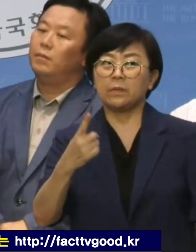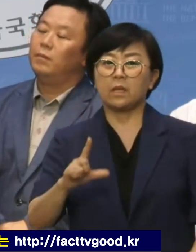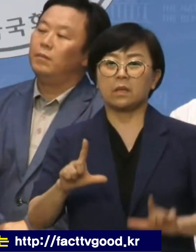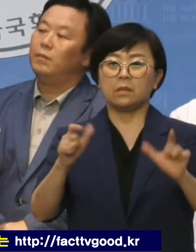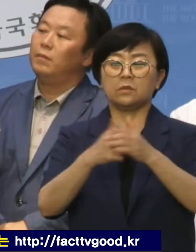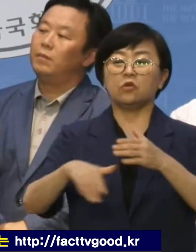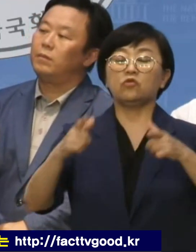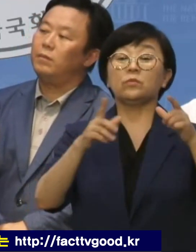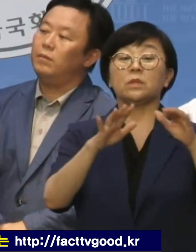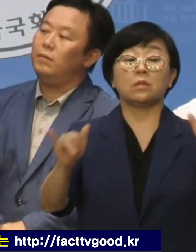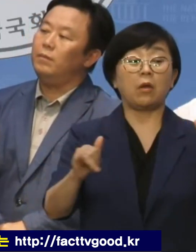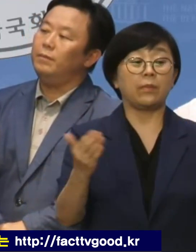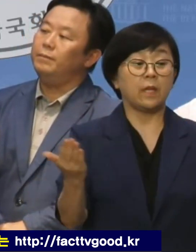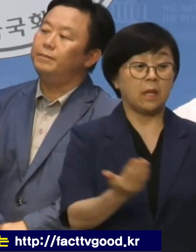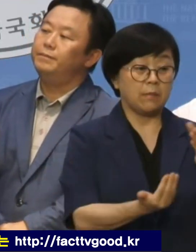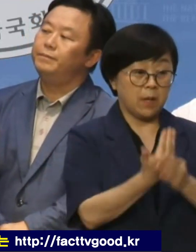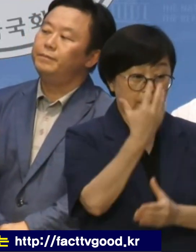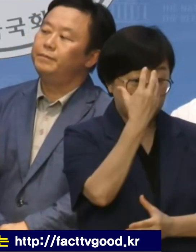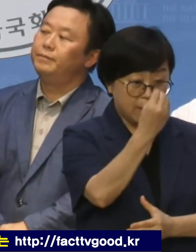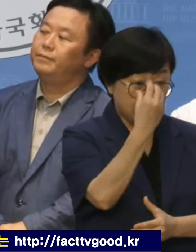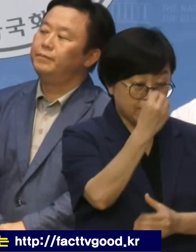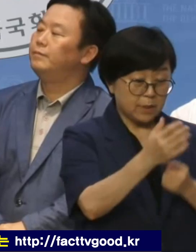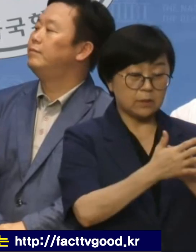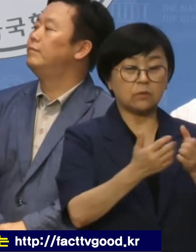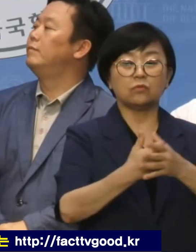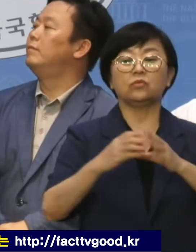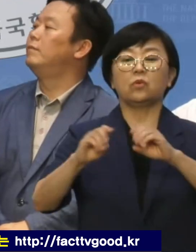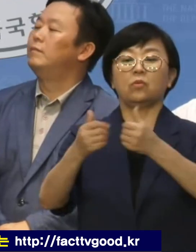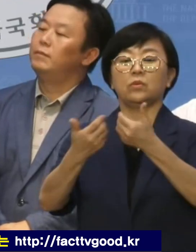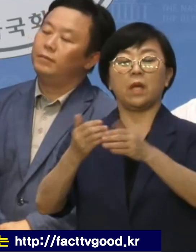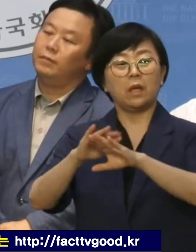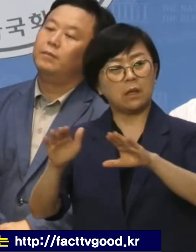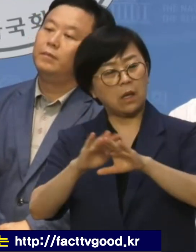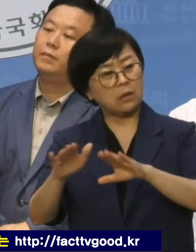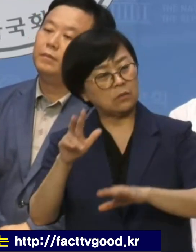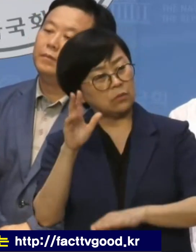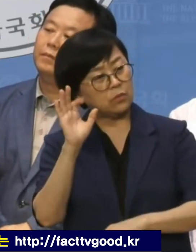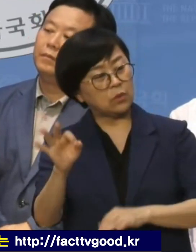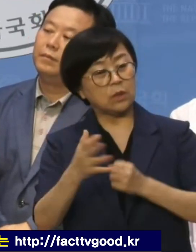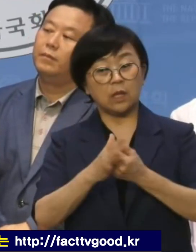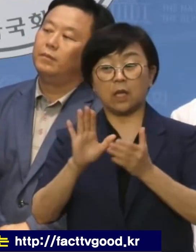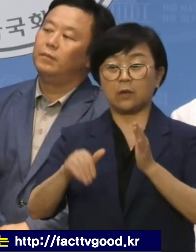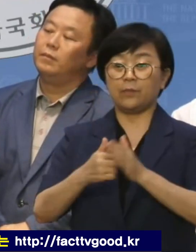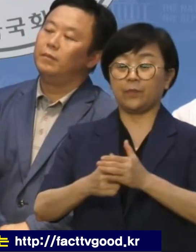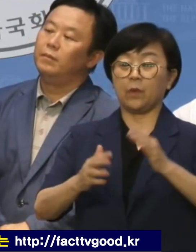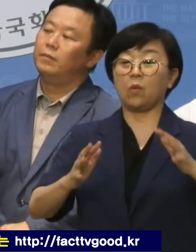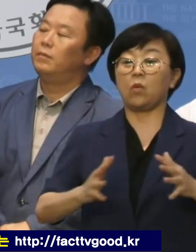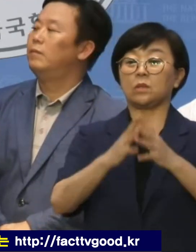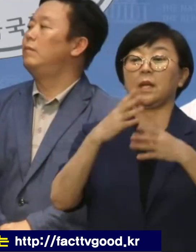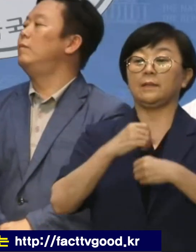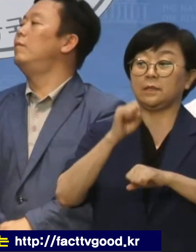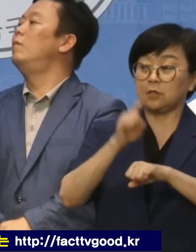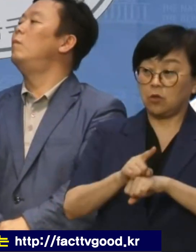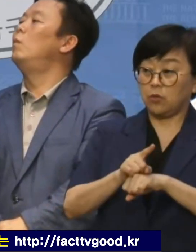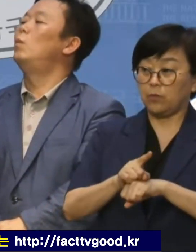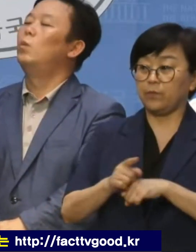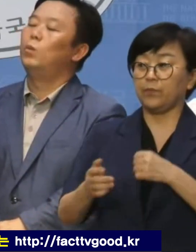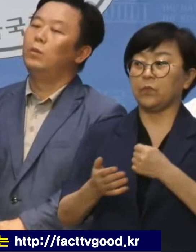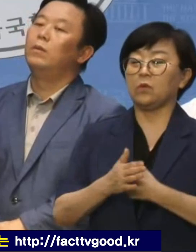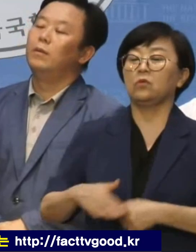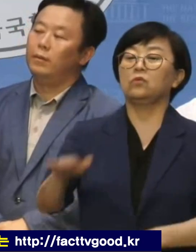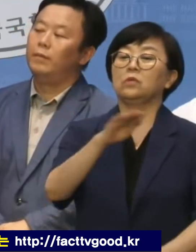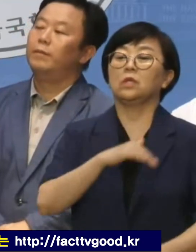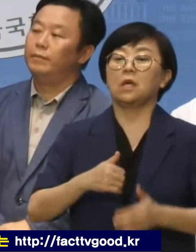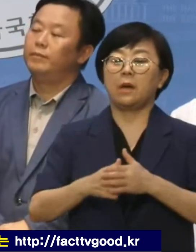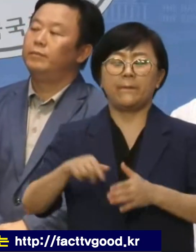2021년도였고요. 저희 주민들은 그런 사건들을 계속 봐오고 그다음에 국토부에서 대응하는 모습들을 보면서 그 공사에 대한 안전성에 대해서